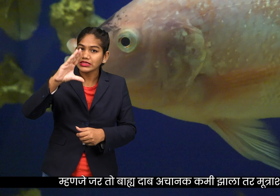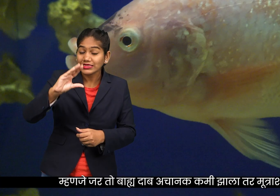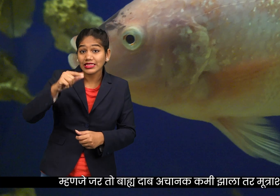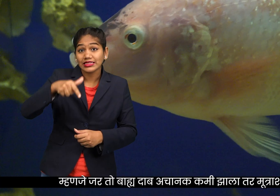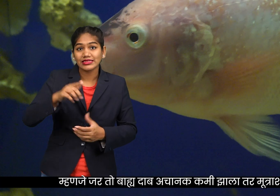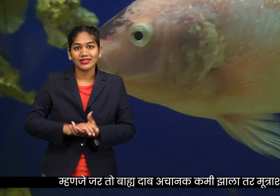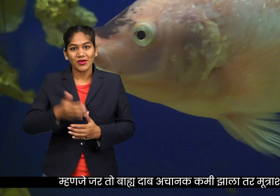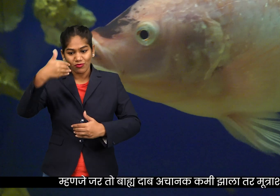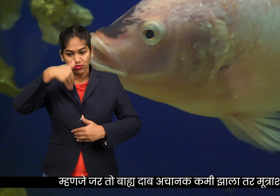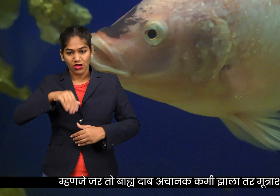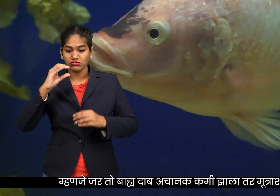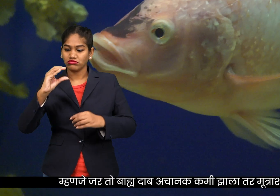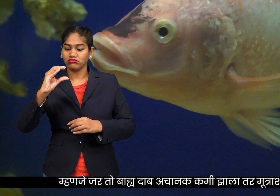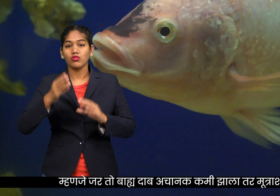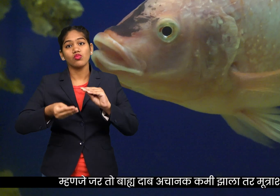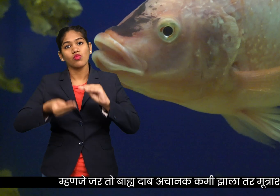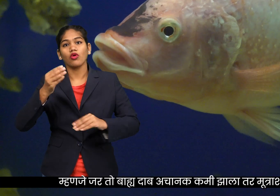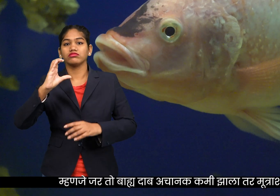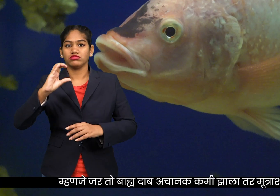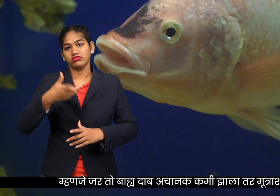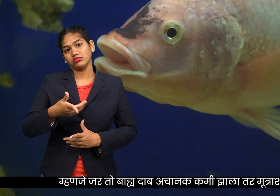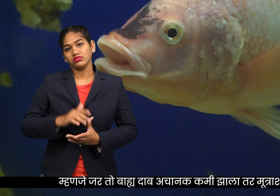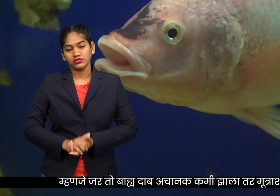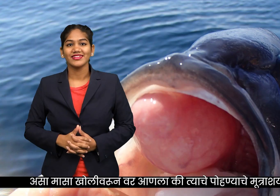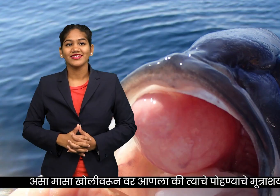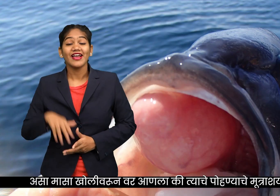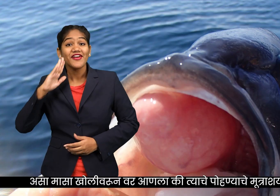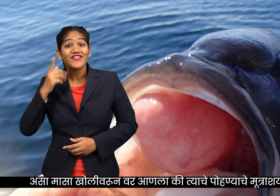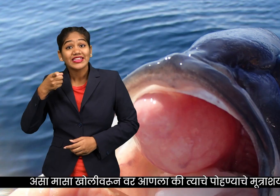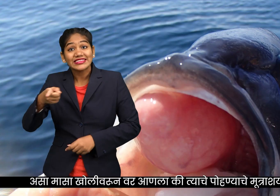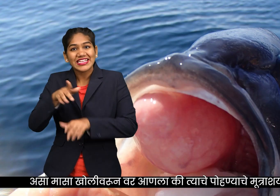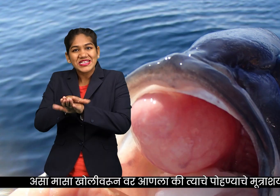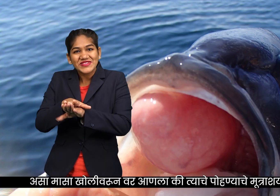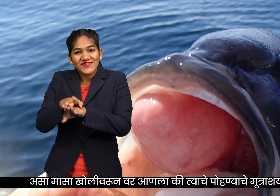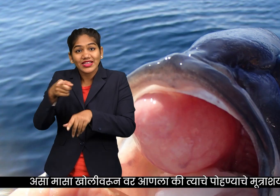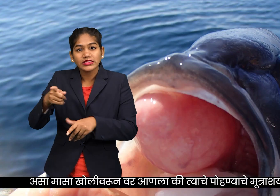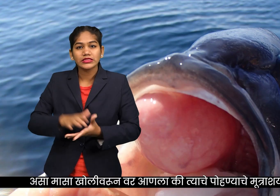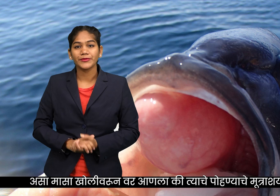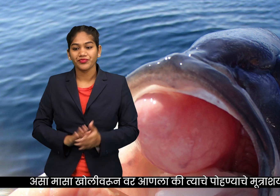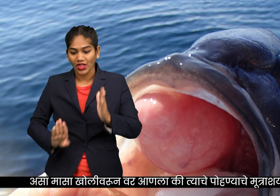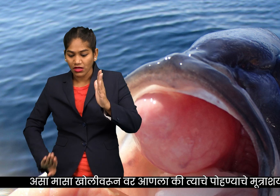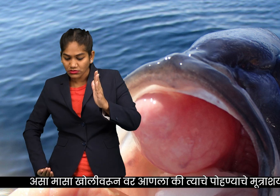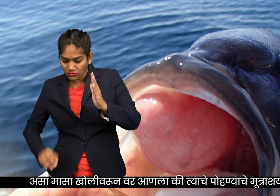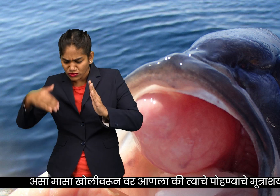दाब अचानक कमी झाला तर मूत्राशय खूप सुजते. असा मासा खोलीवरून वर